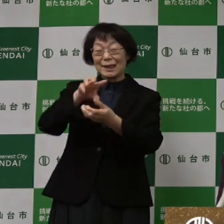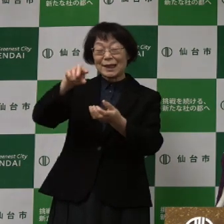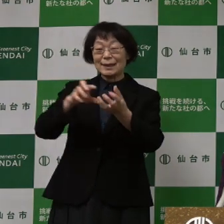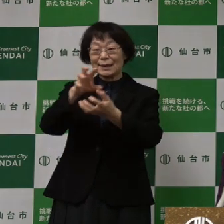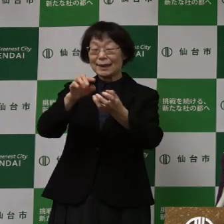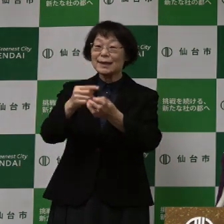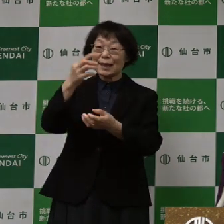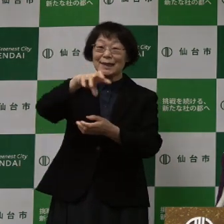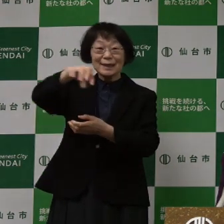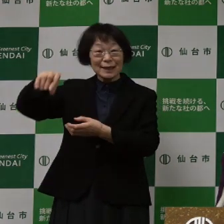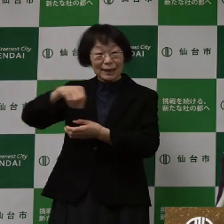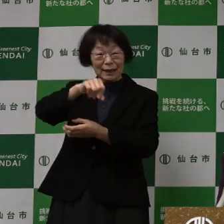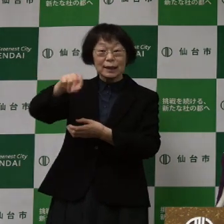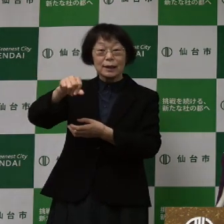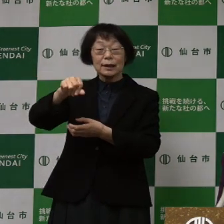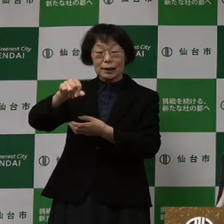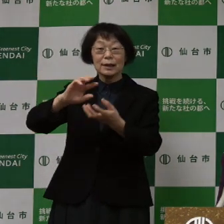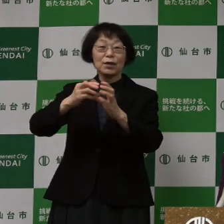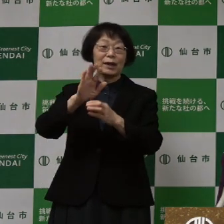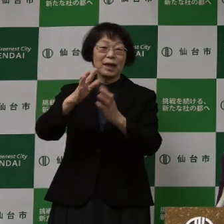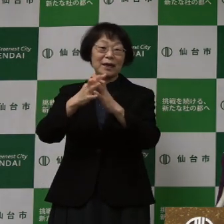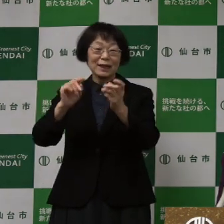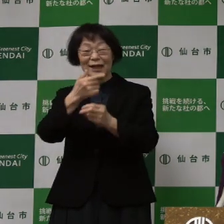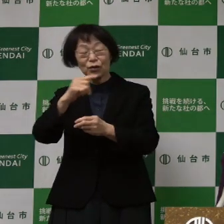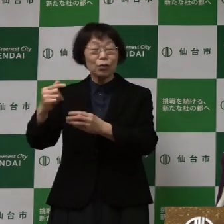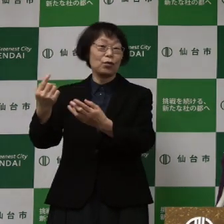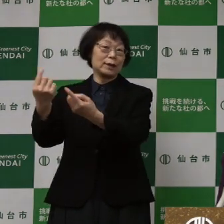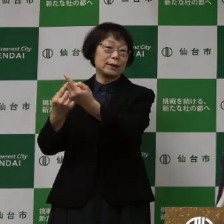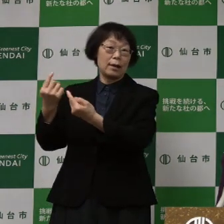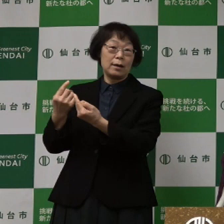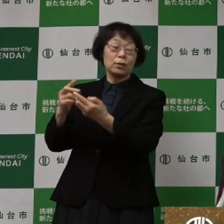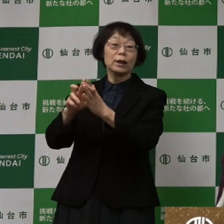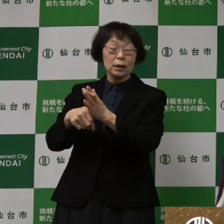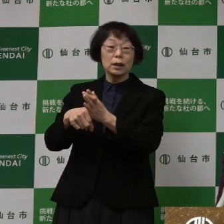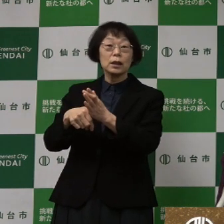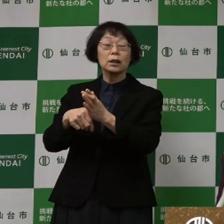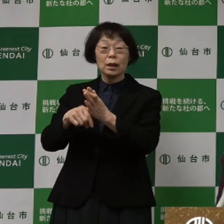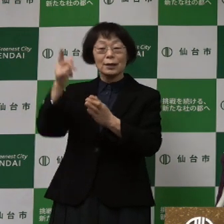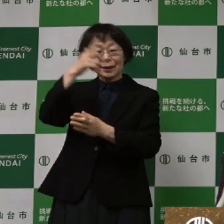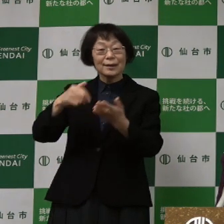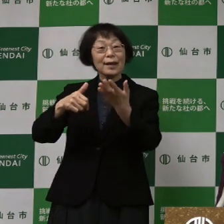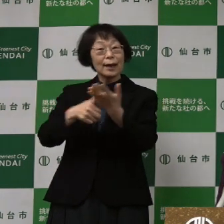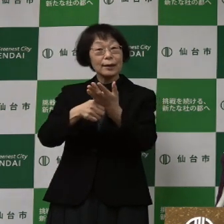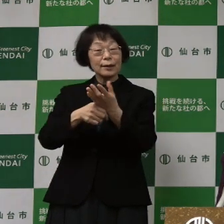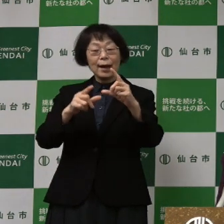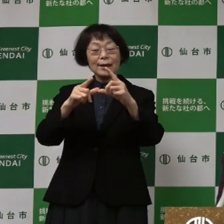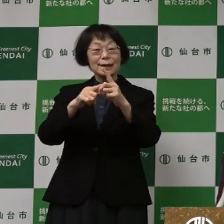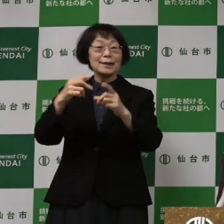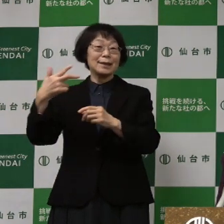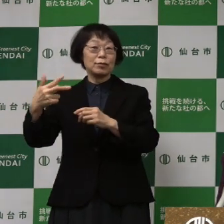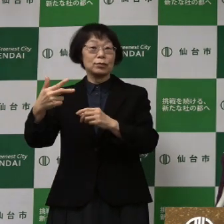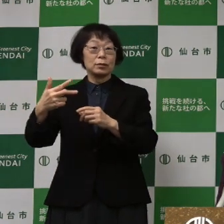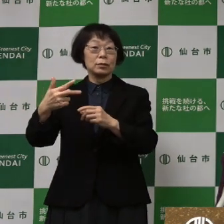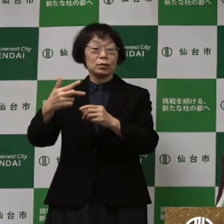られまして、お帰りになられるその仙台駅で G7 の関係閣僚会合